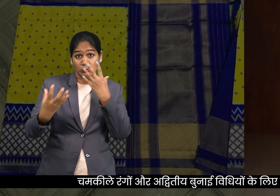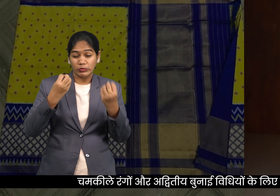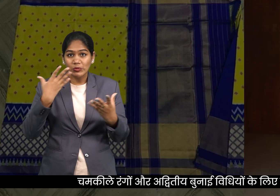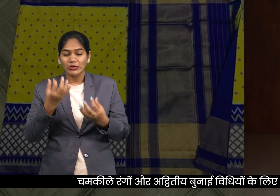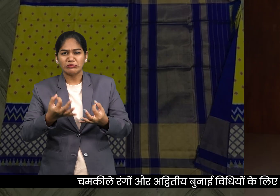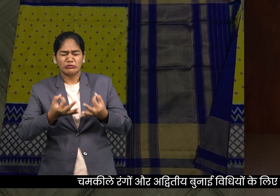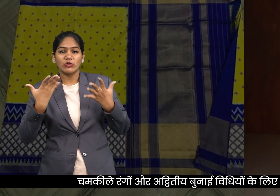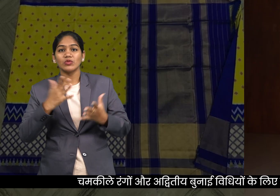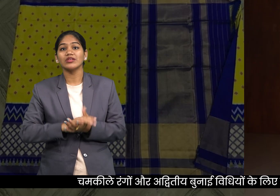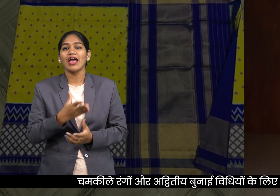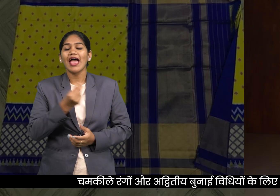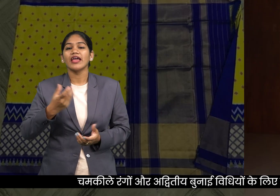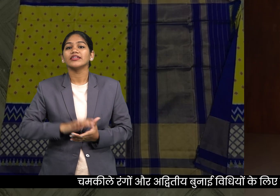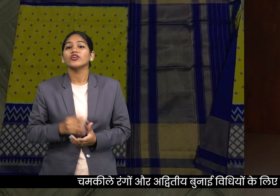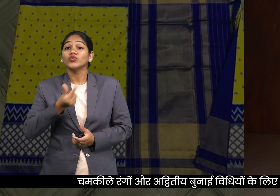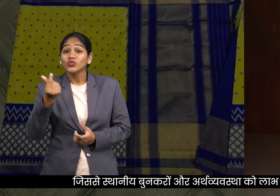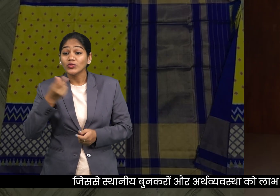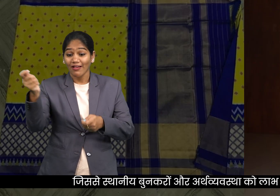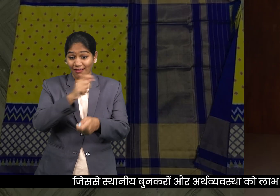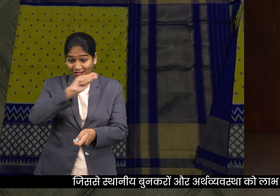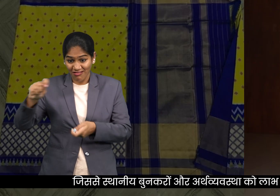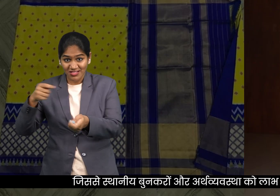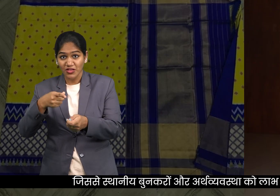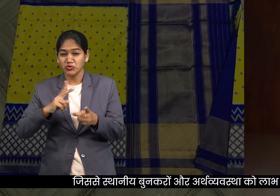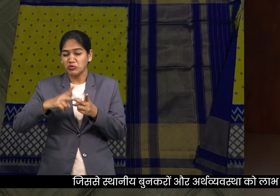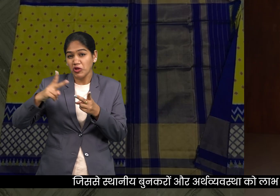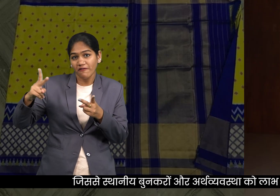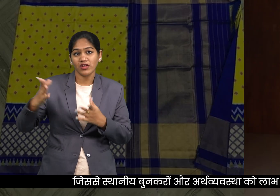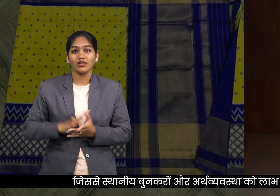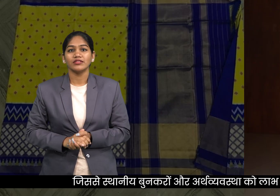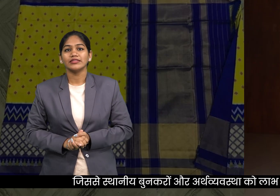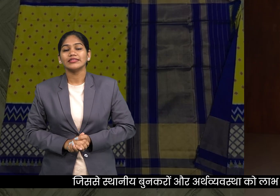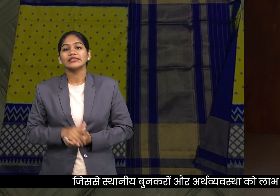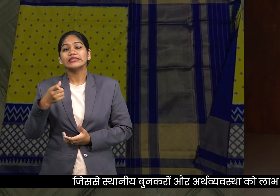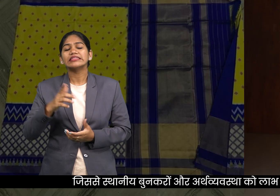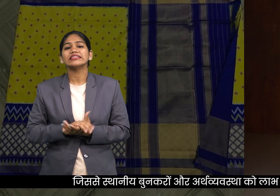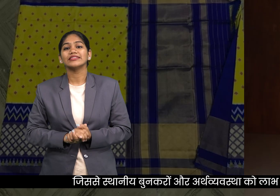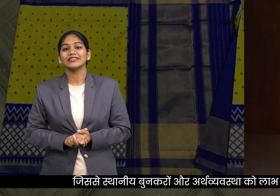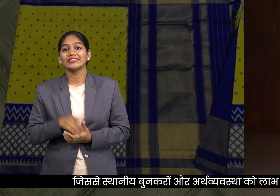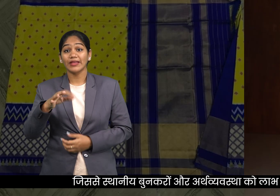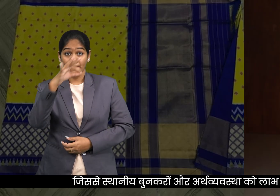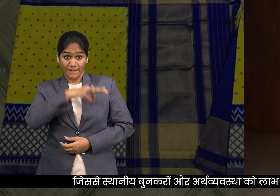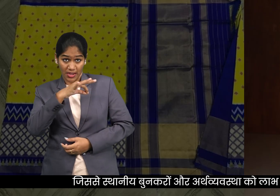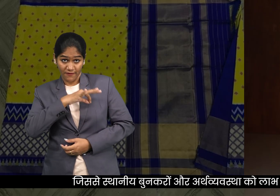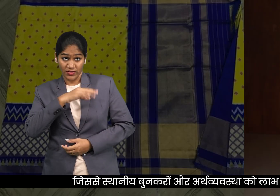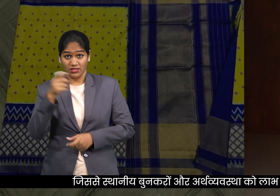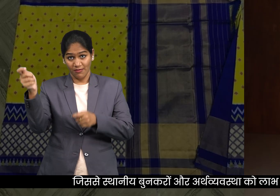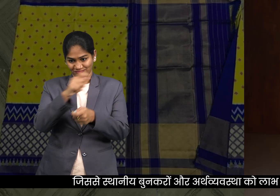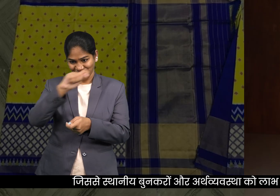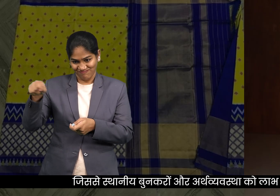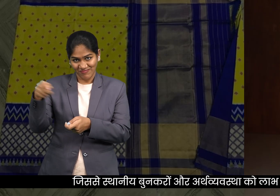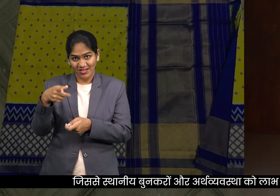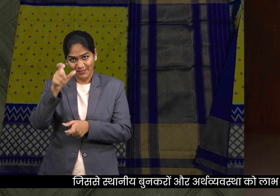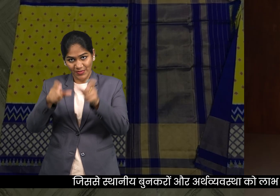के विधियों के लिए प्रसिद्ध हैं, जिससे स्थानीय बुनकरों और अर्थव्यवस्था को लाभ पहुंचते